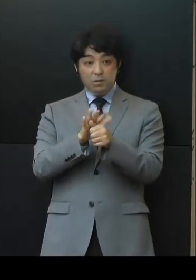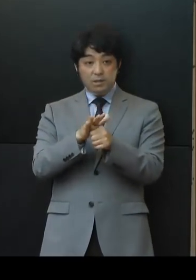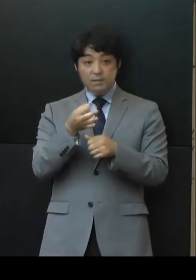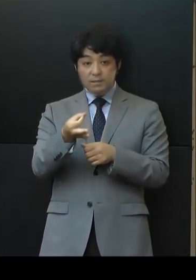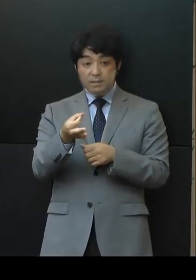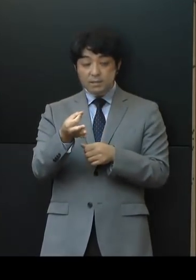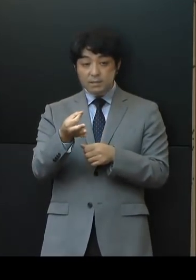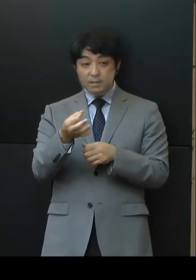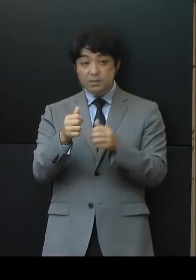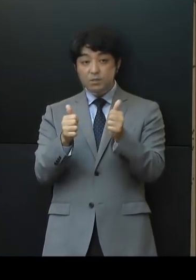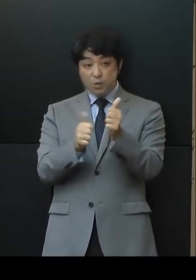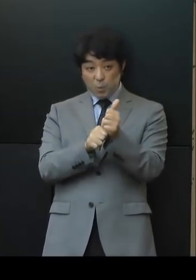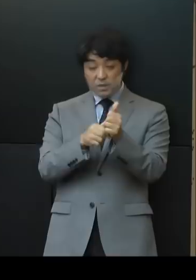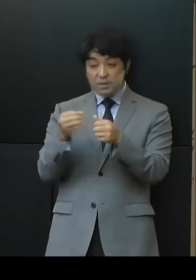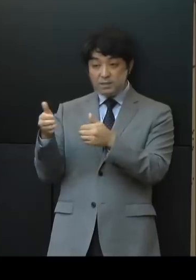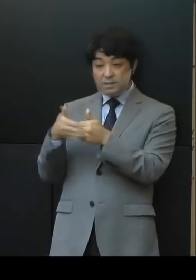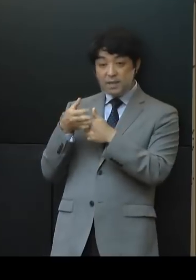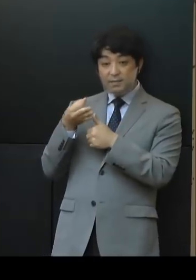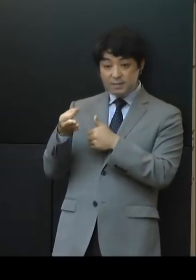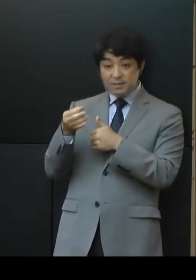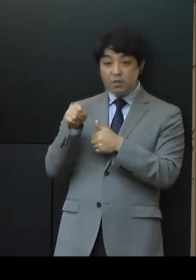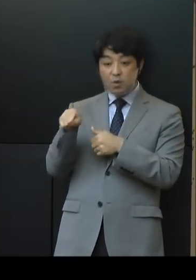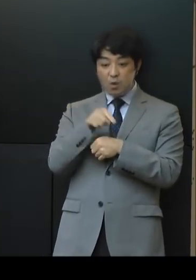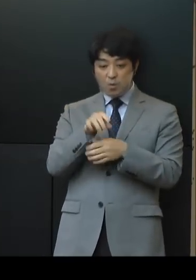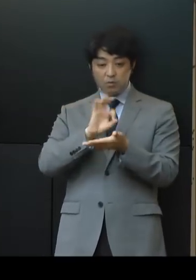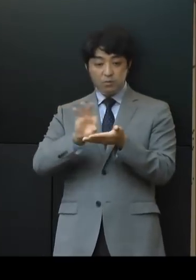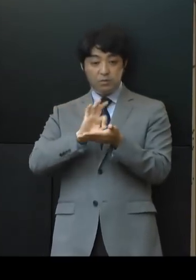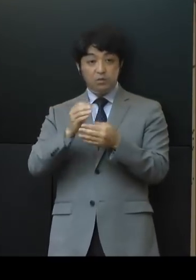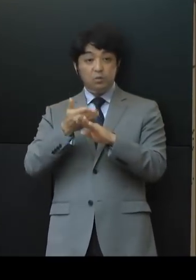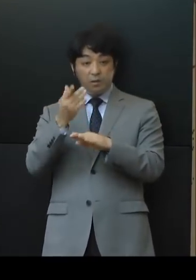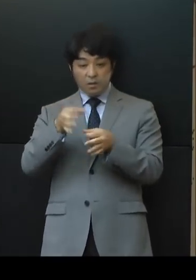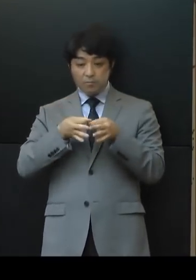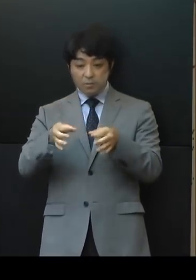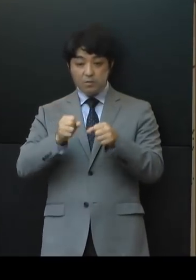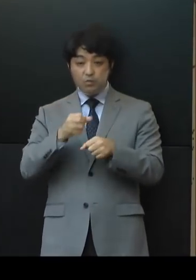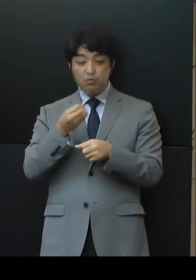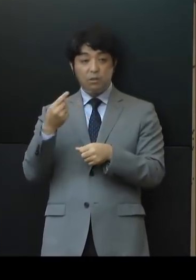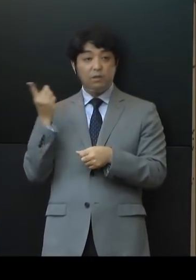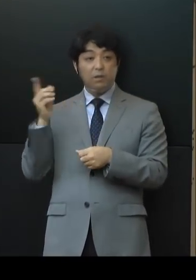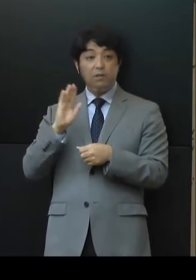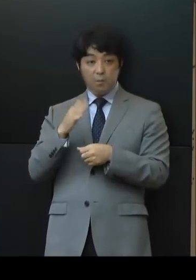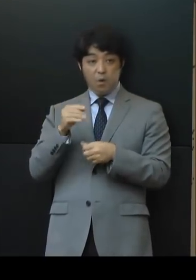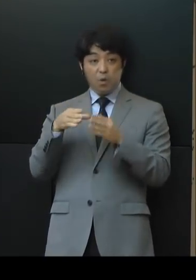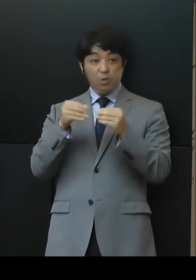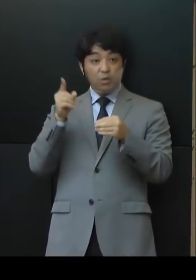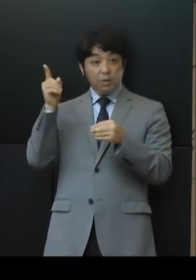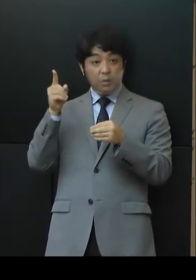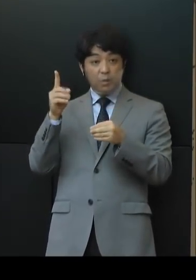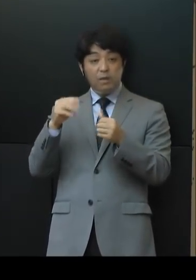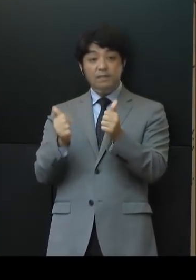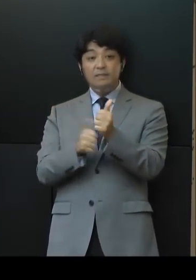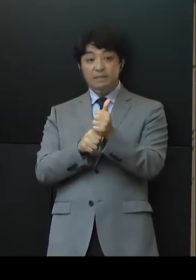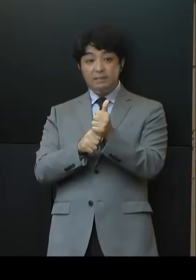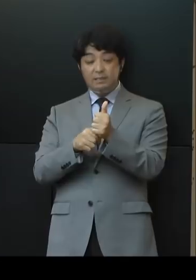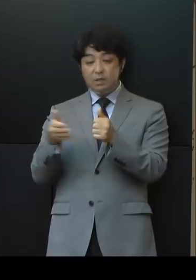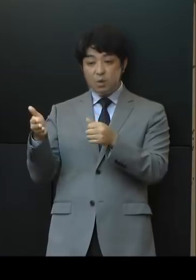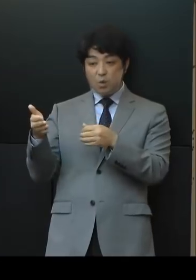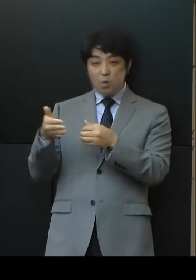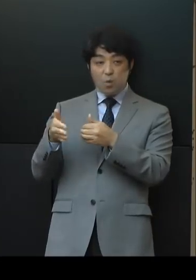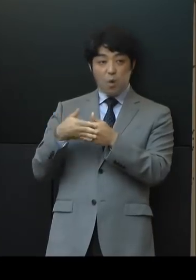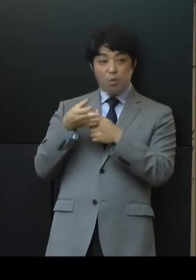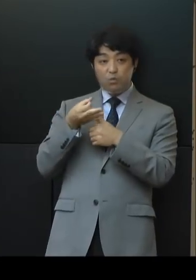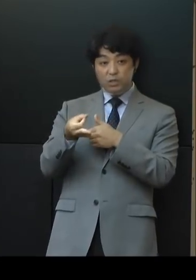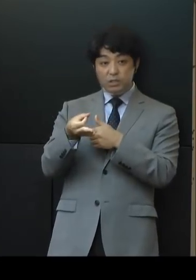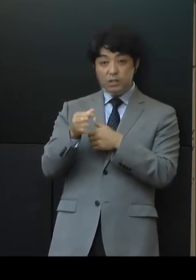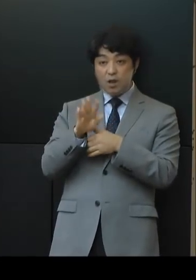の予算を活用するということで支援が重ねましたが、国の方でも臨時交付金の活用、そういった保障に当ててもいいという、